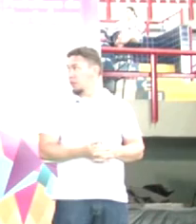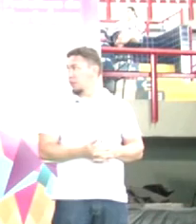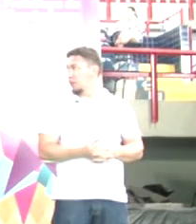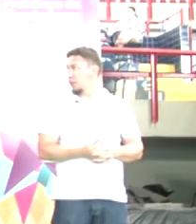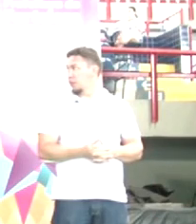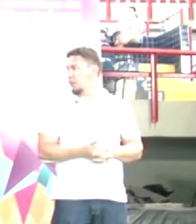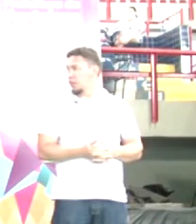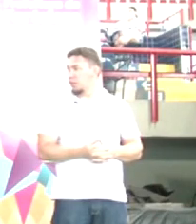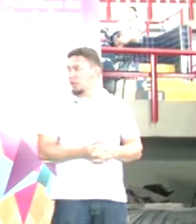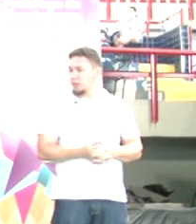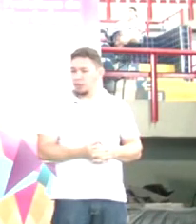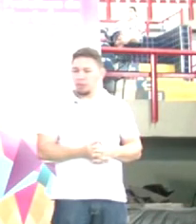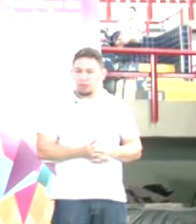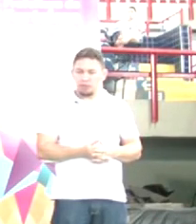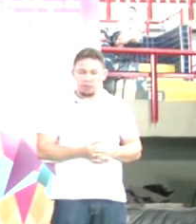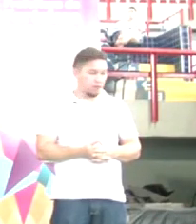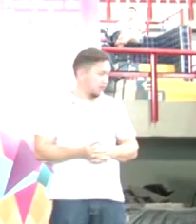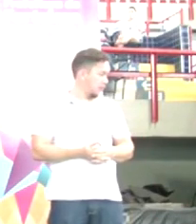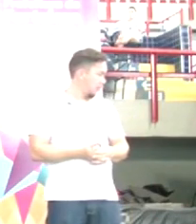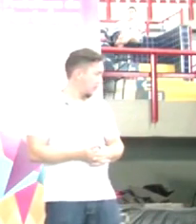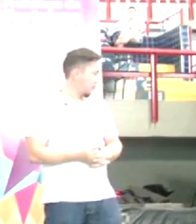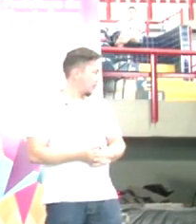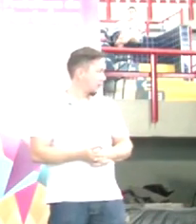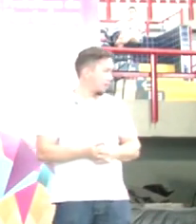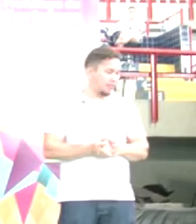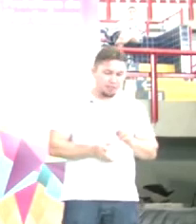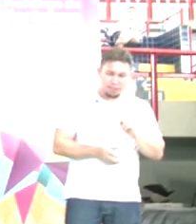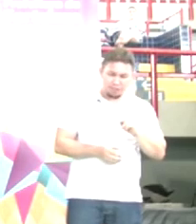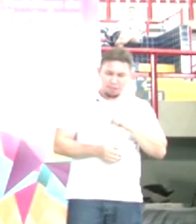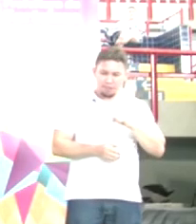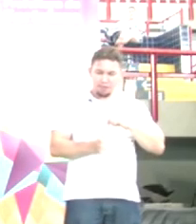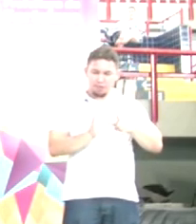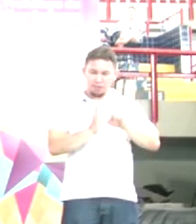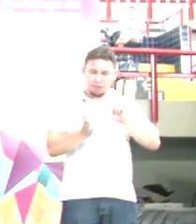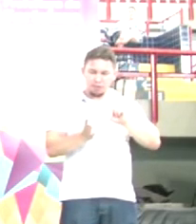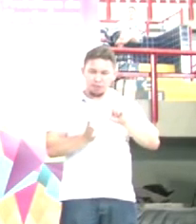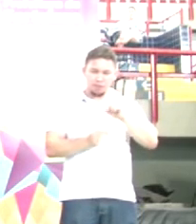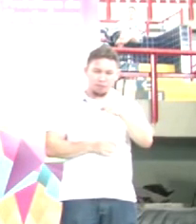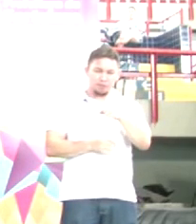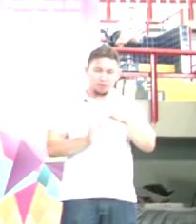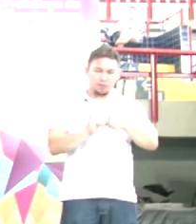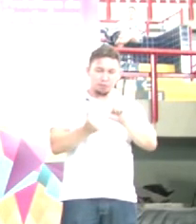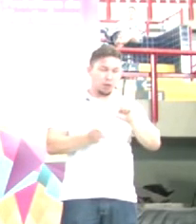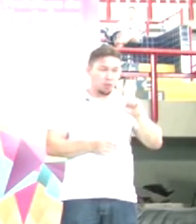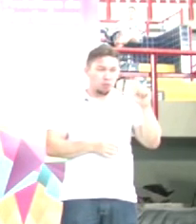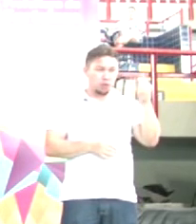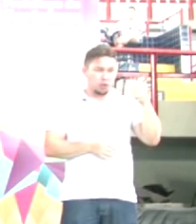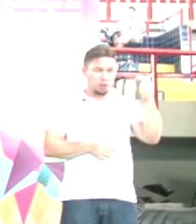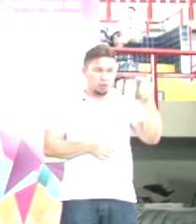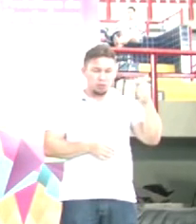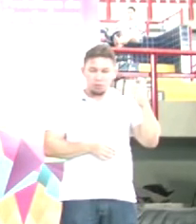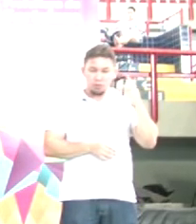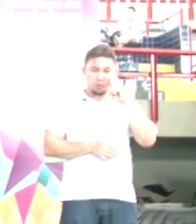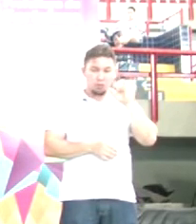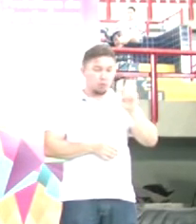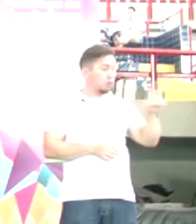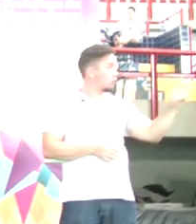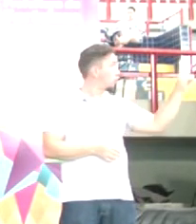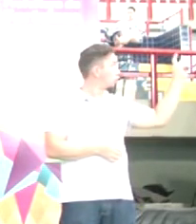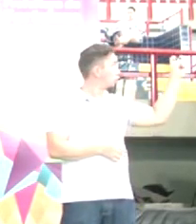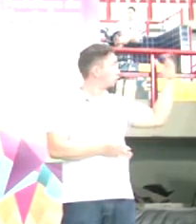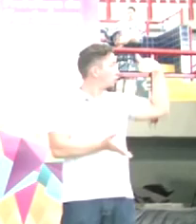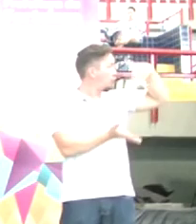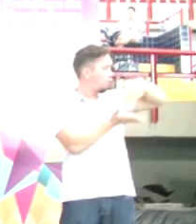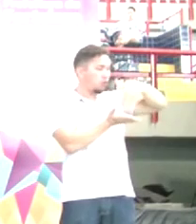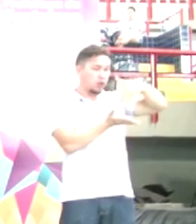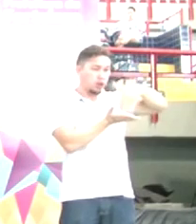pode só pedir para ajustar aqui de novo? Pronto, beleza. Na questão anterior, na questão 2, se você observar